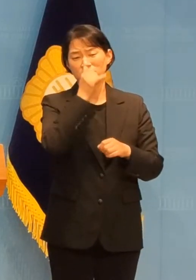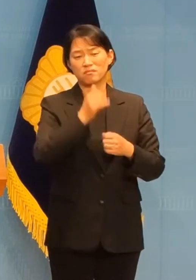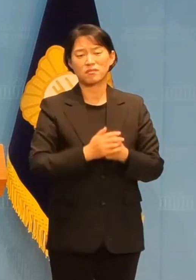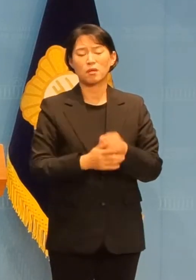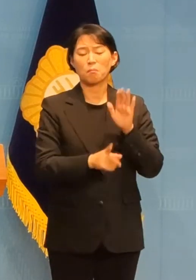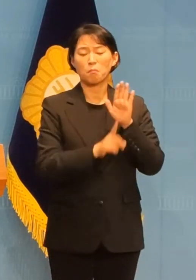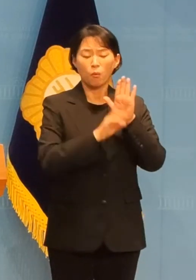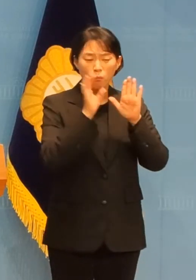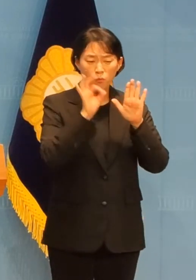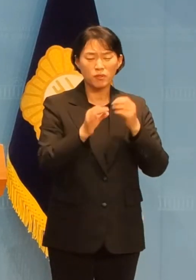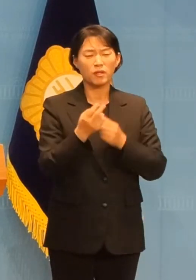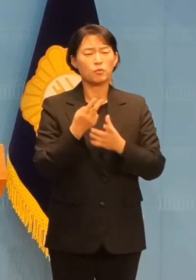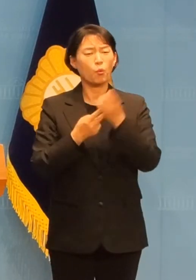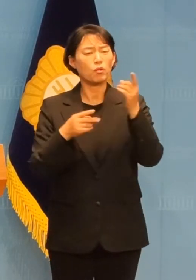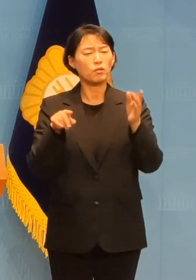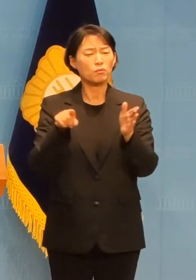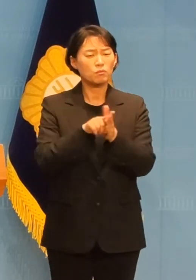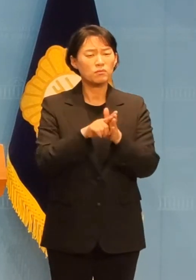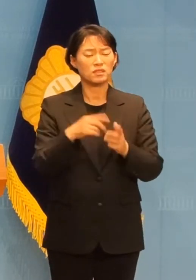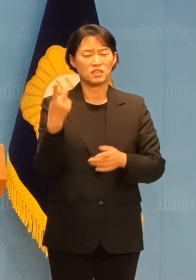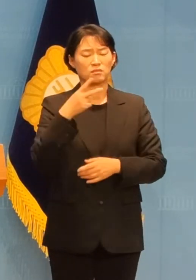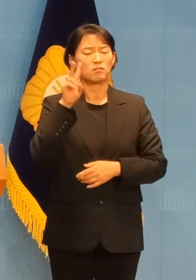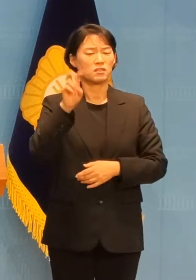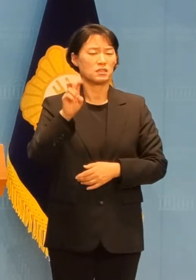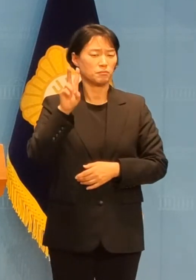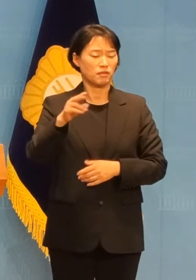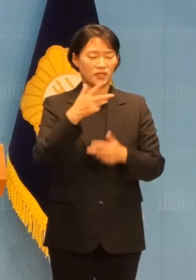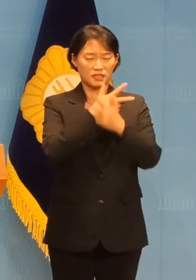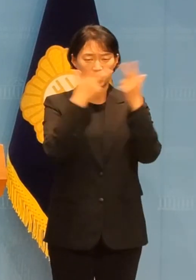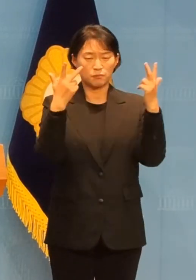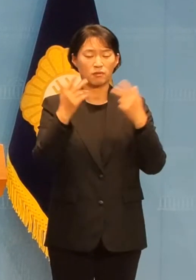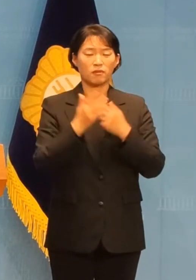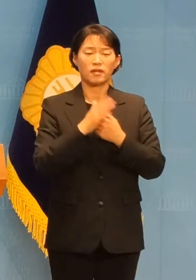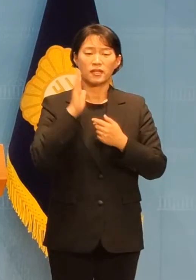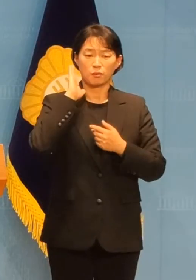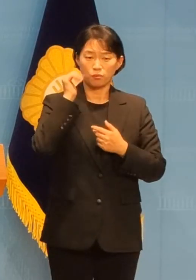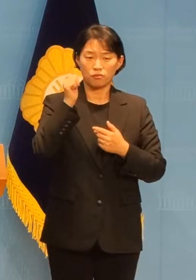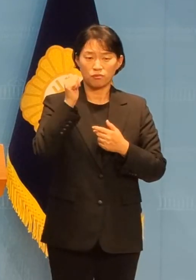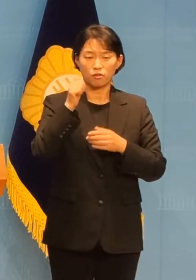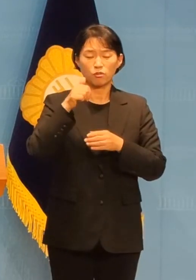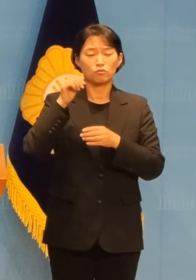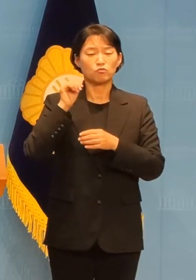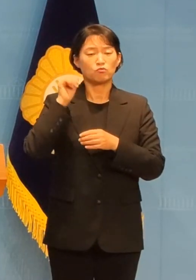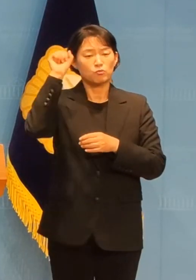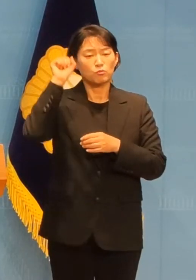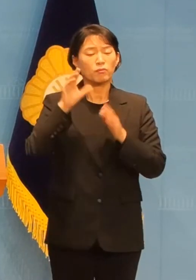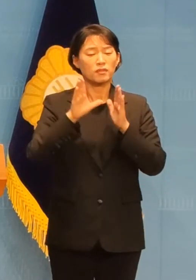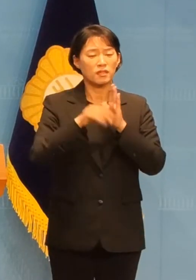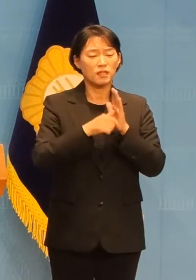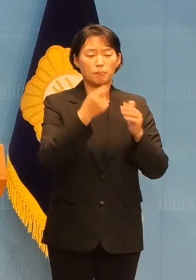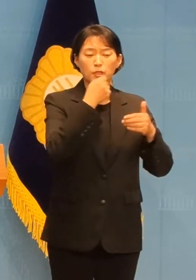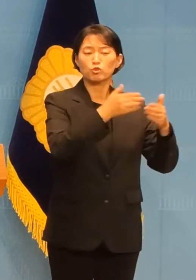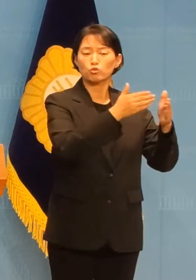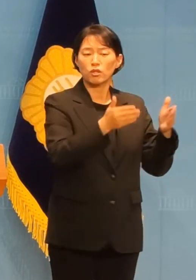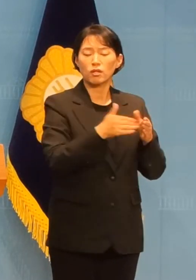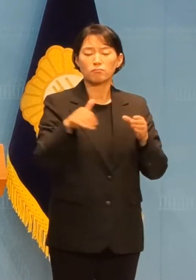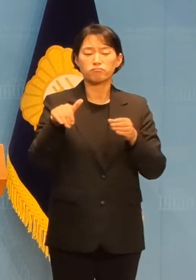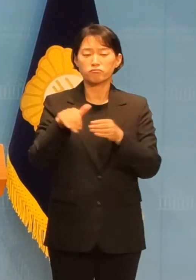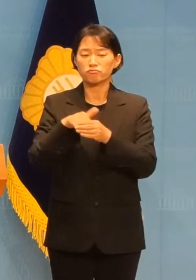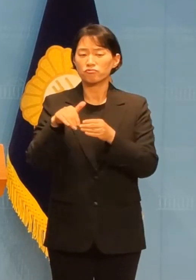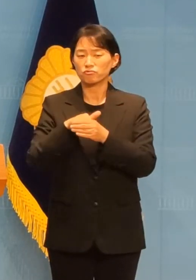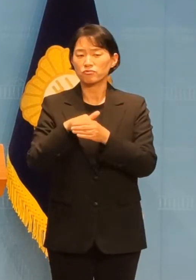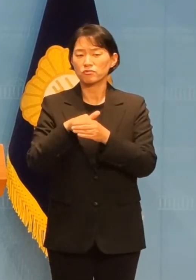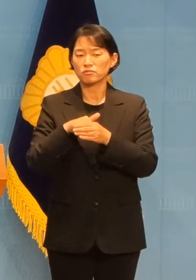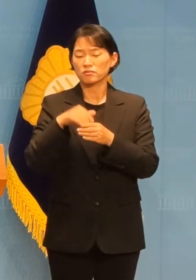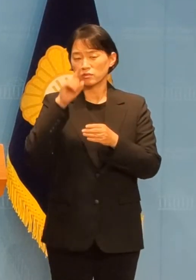보도에 따르면 통일교는 2022년 이재명 당시 대선 후보 측에 접근하며 민주당과 문재인 정부 라인